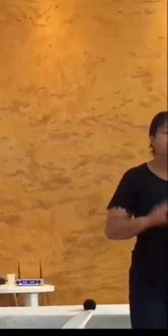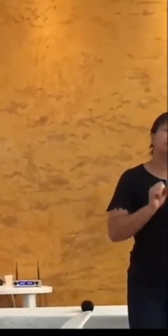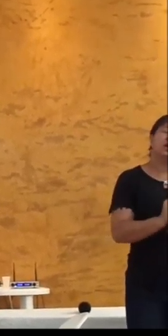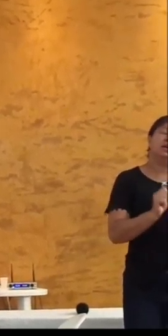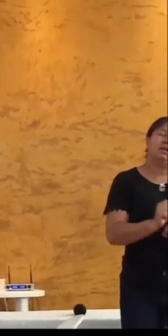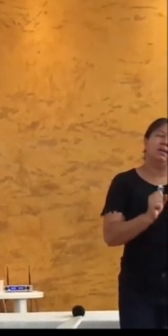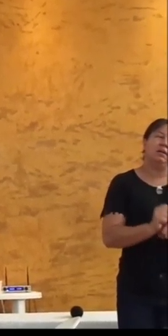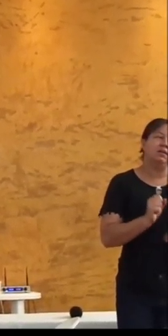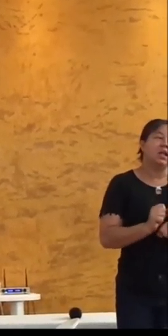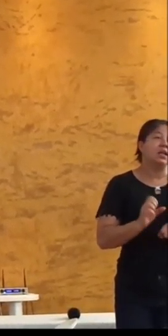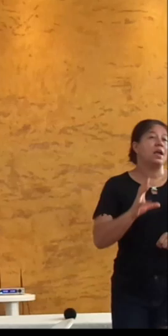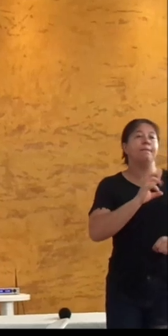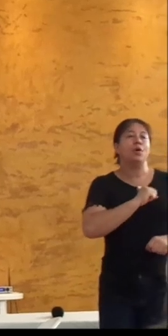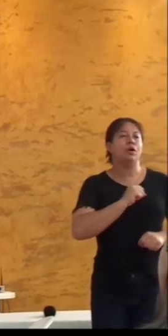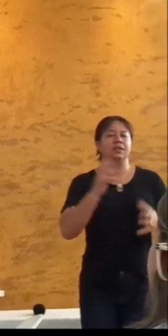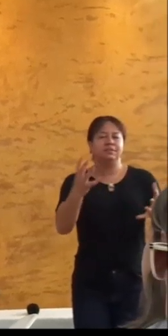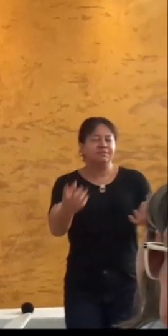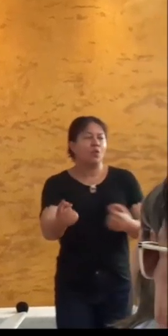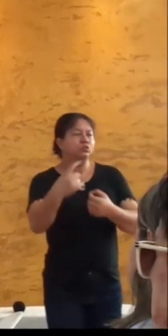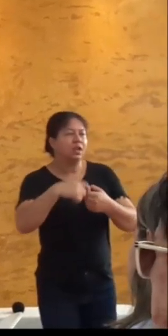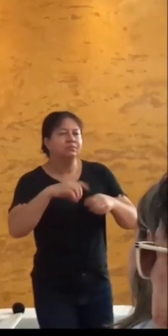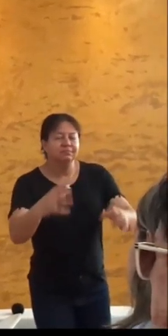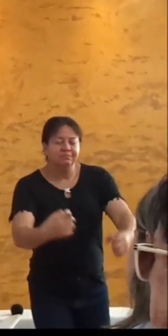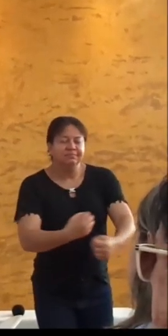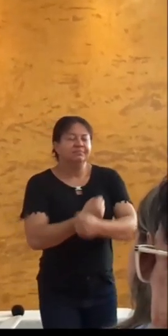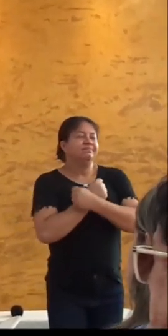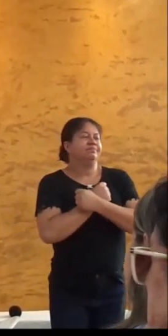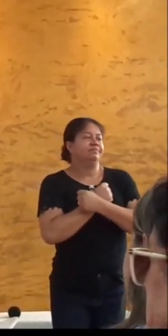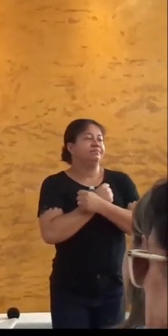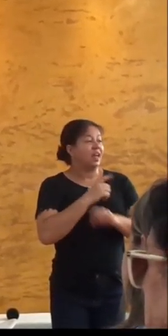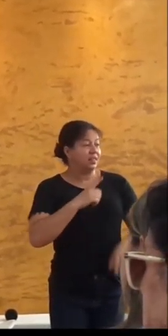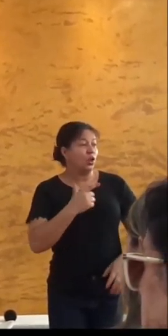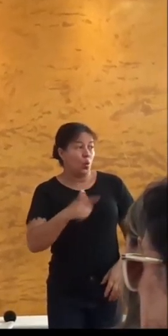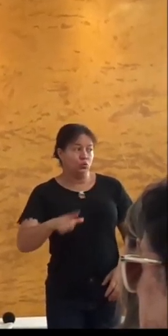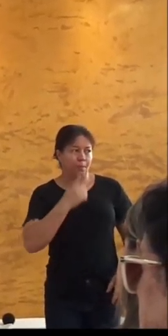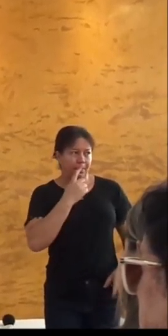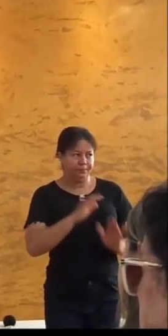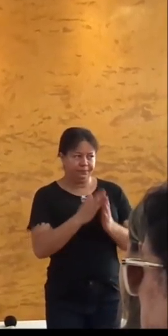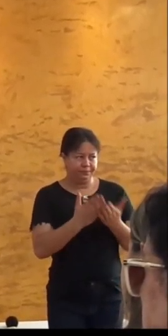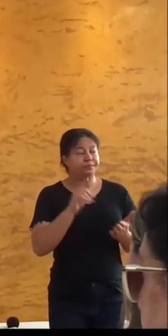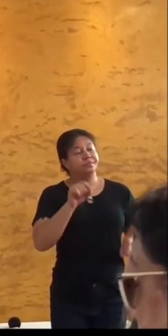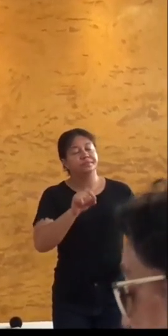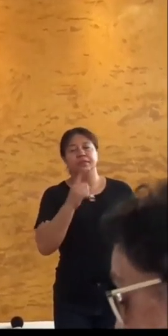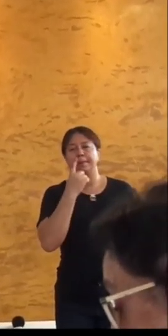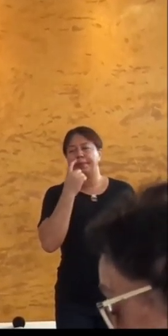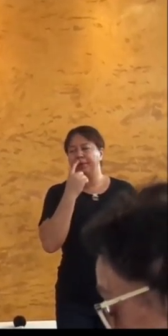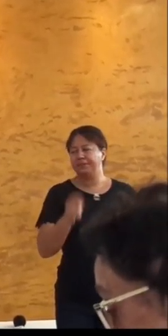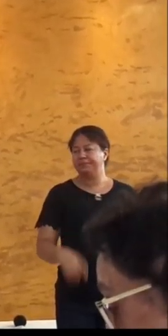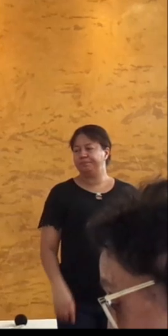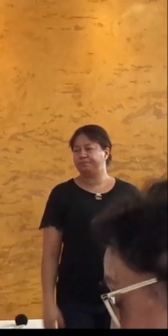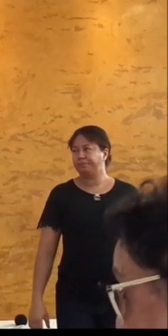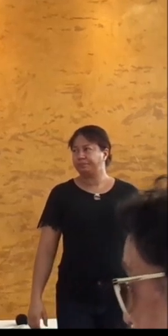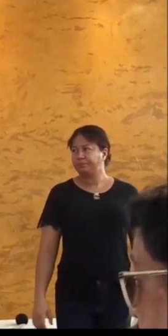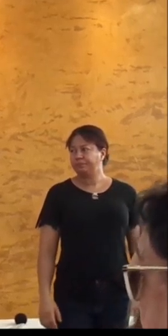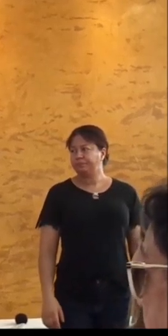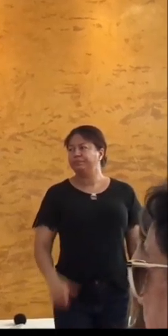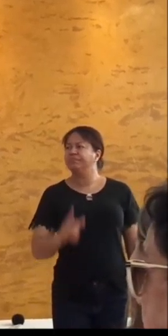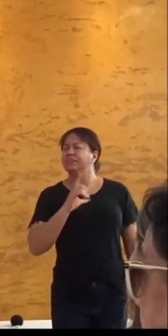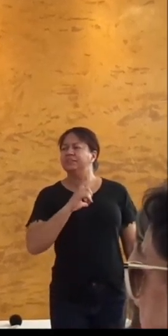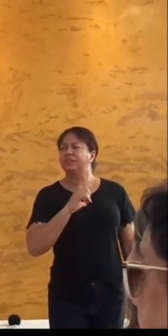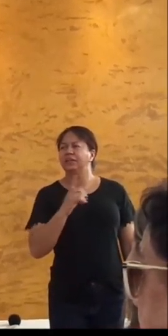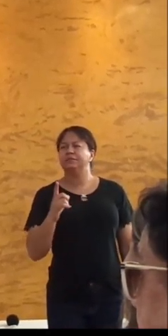amorosamente. Agora, o pai que mais me encanta disso tudo é aquele pai que